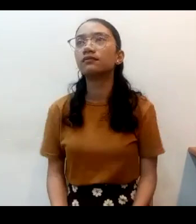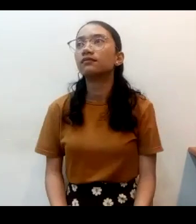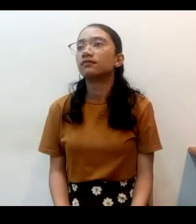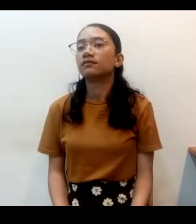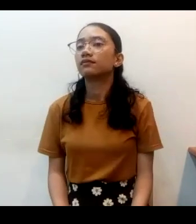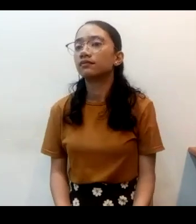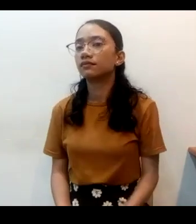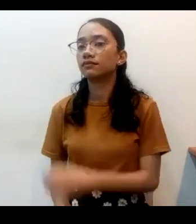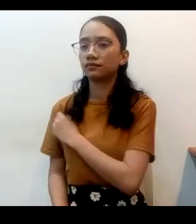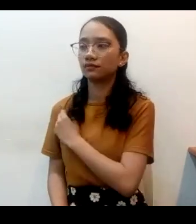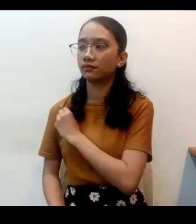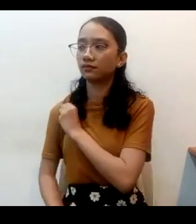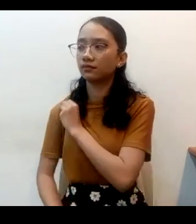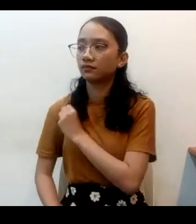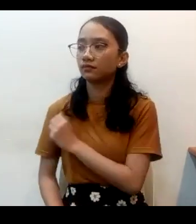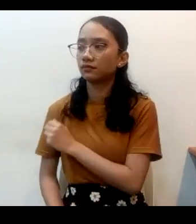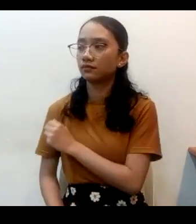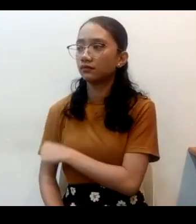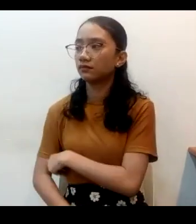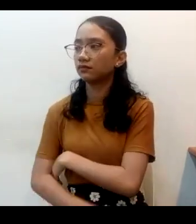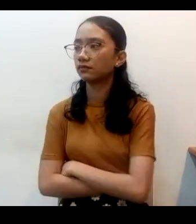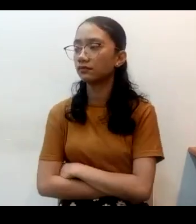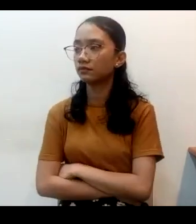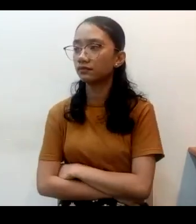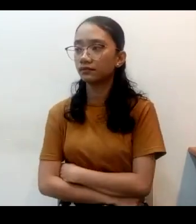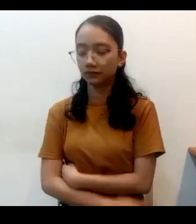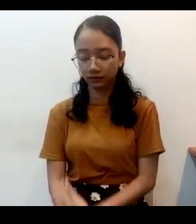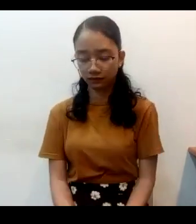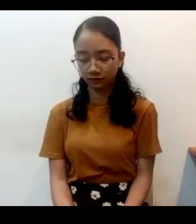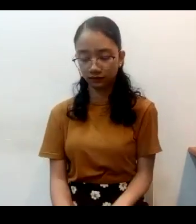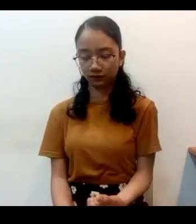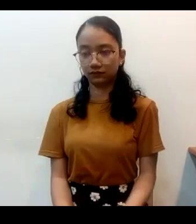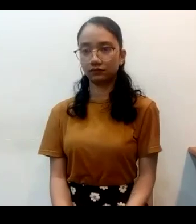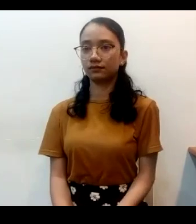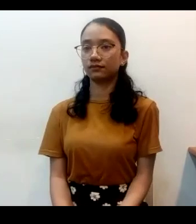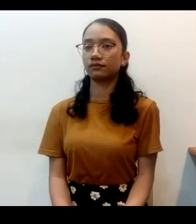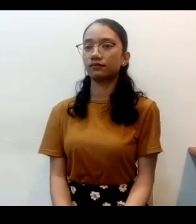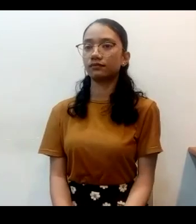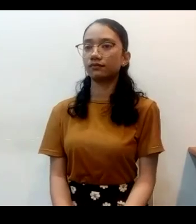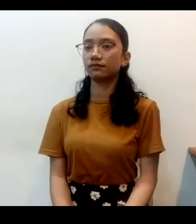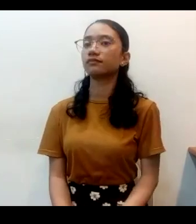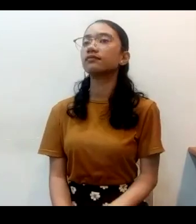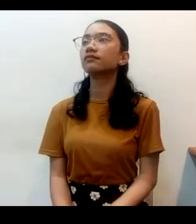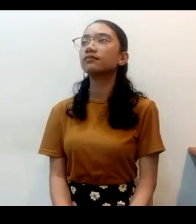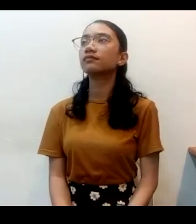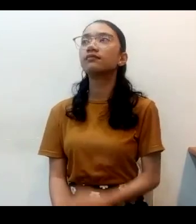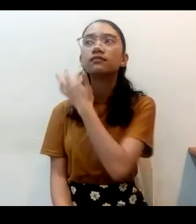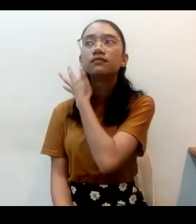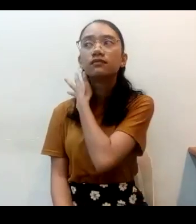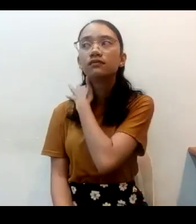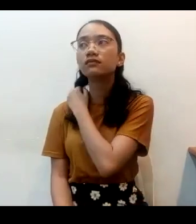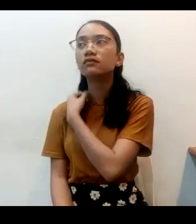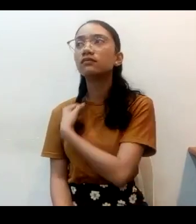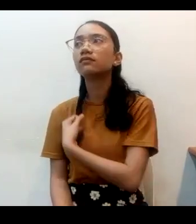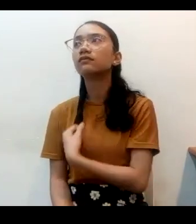isang ilawang tumatanglaw sa isang dakong madilim, hanggang sa pagbubukang liwayway at ang tala sa umaga ay sumilang sa inyong mga